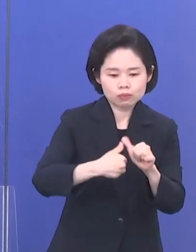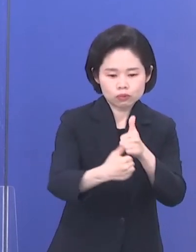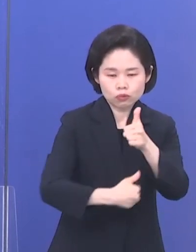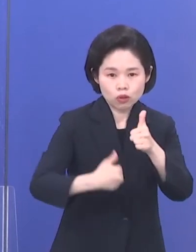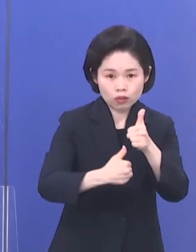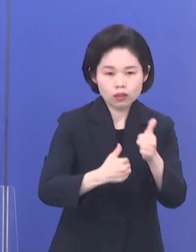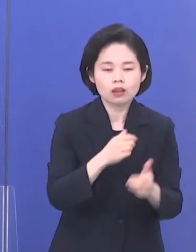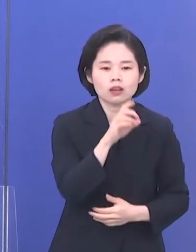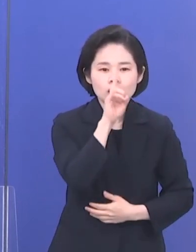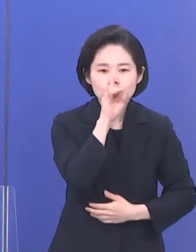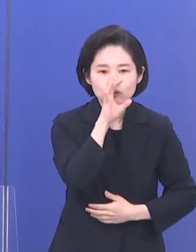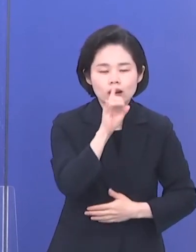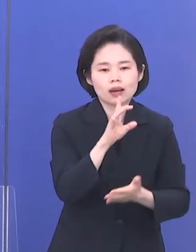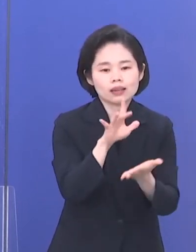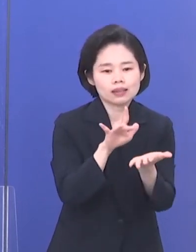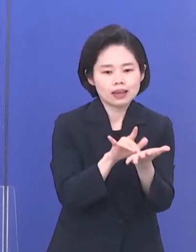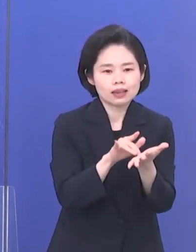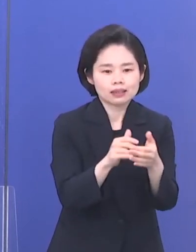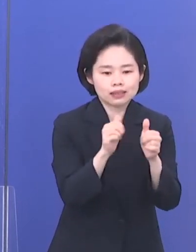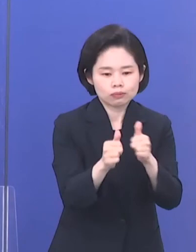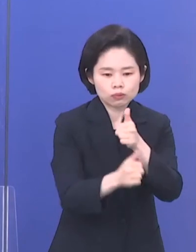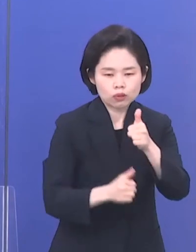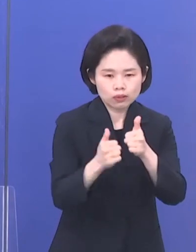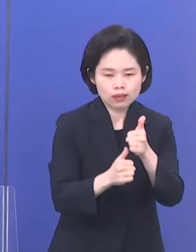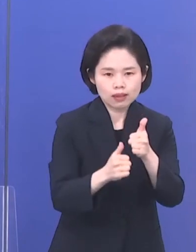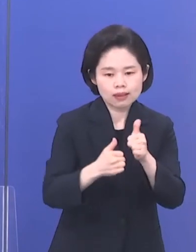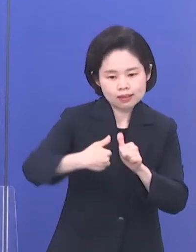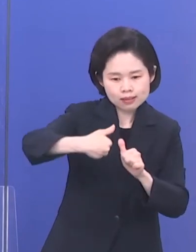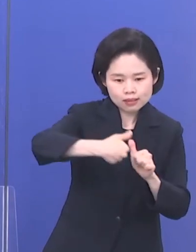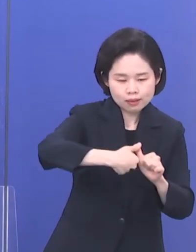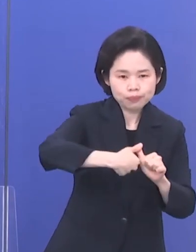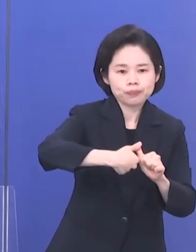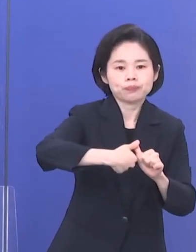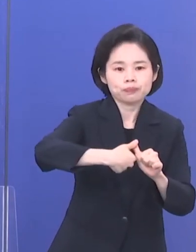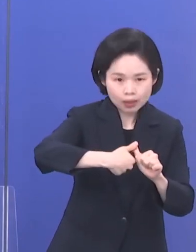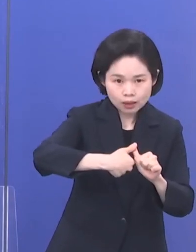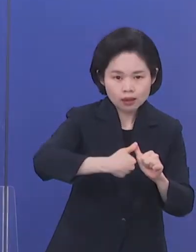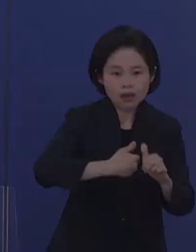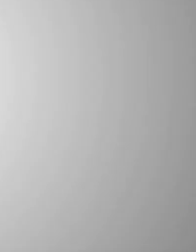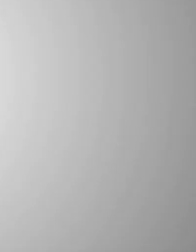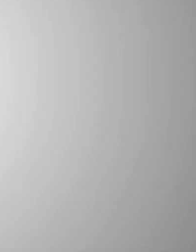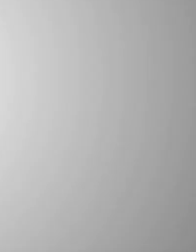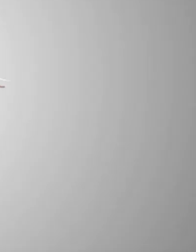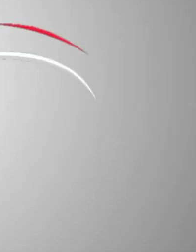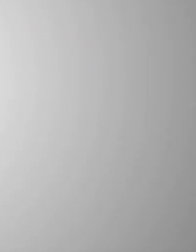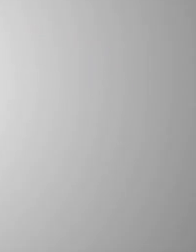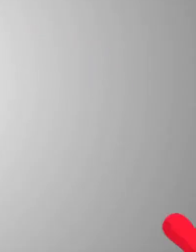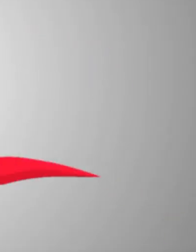중앙약사심의위원회에서 자문받고 그 결과를 당일 오후에 공개할 예정입니다.